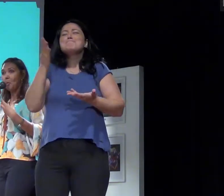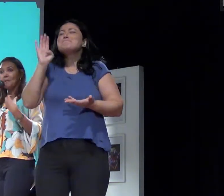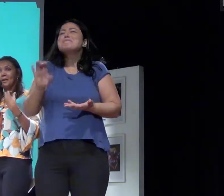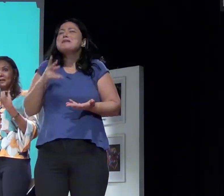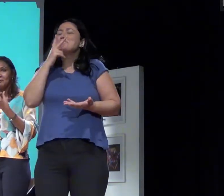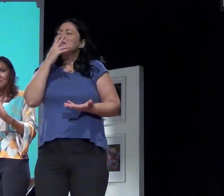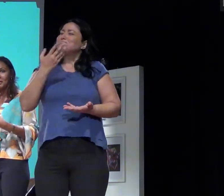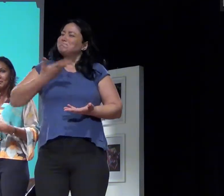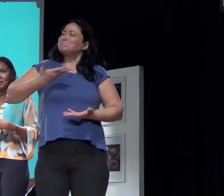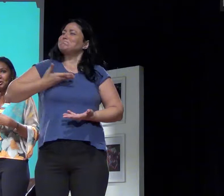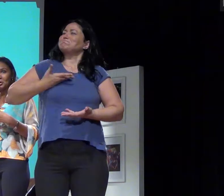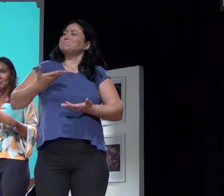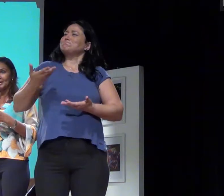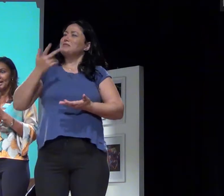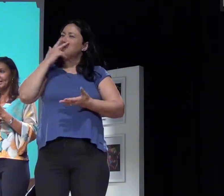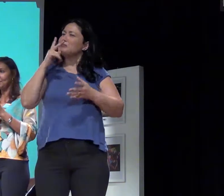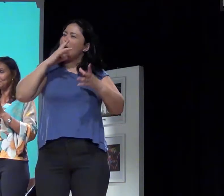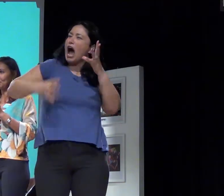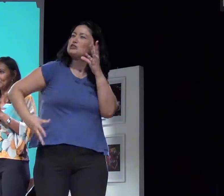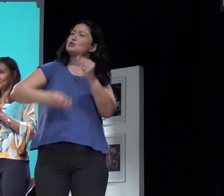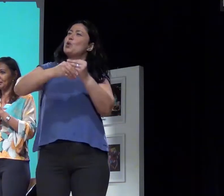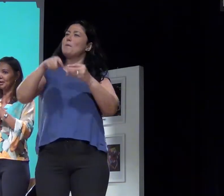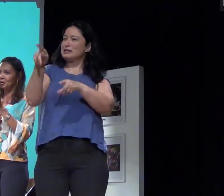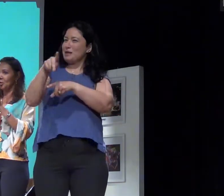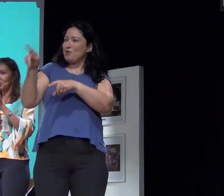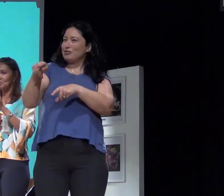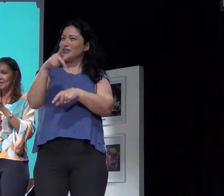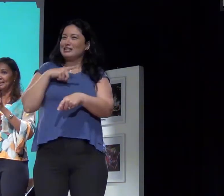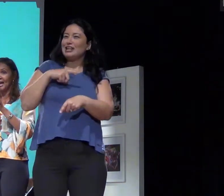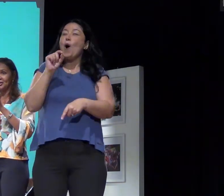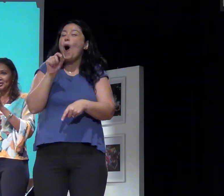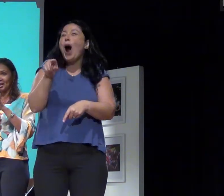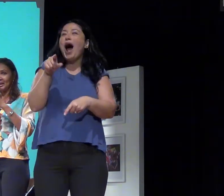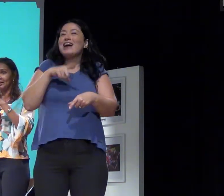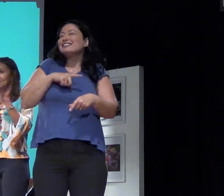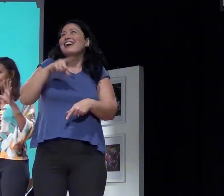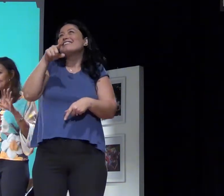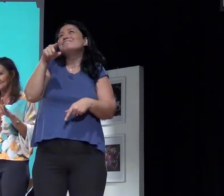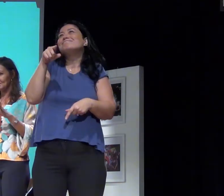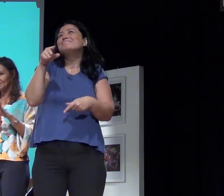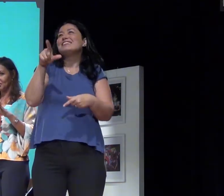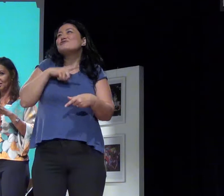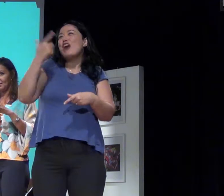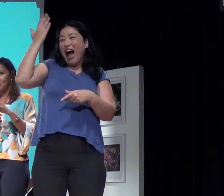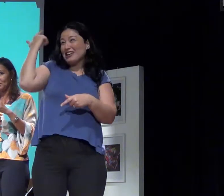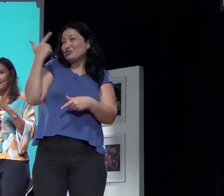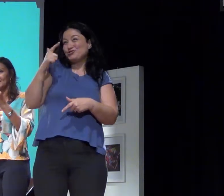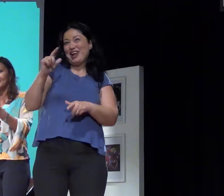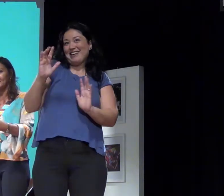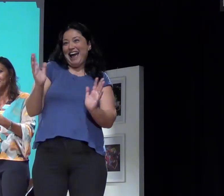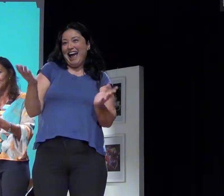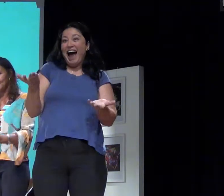bem de companheirismo mesmo, bem de soma, essa professora Maura falando da dicotomia. Lá a gente ainda não tem mais isso, nós já